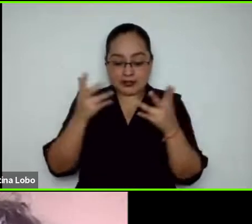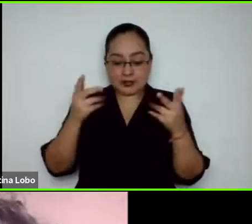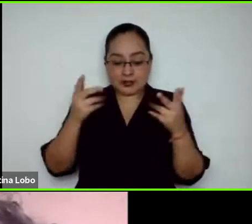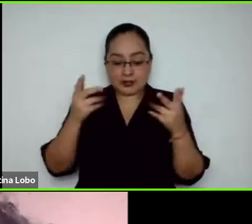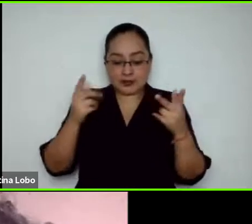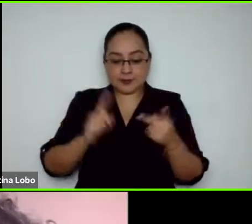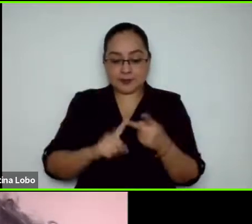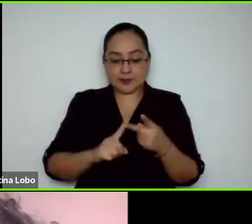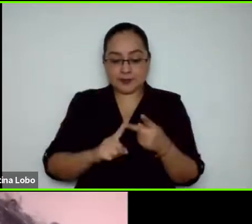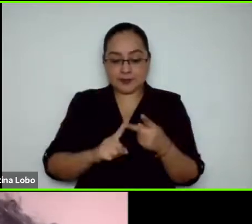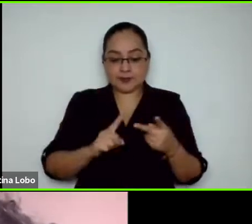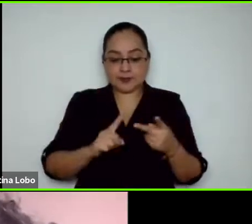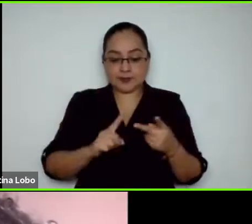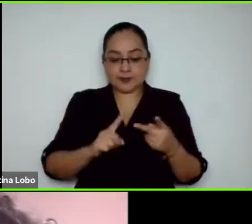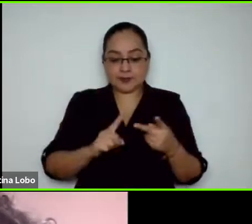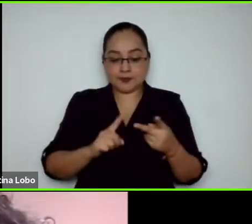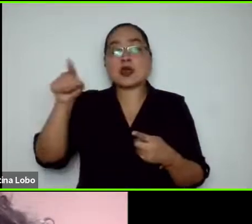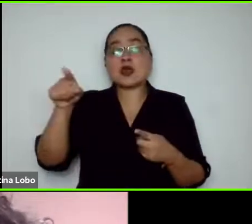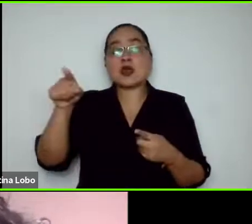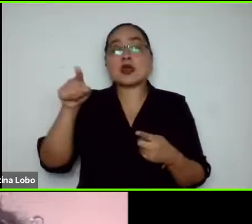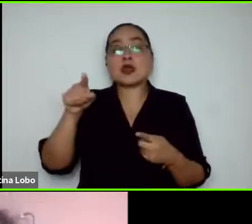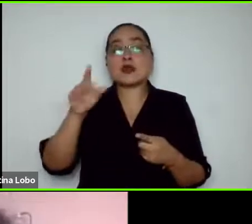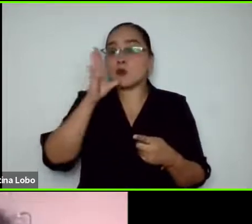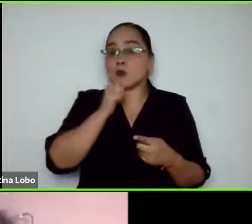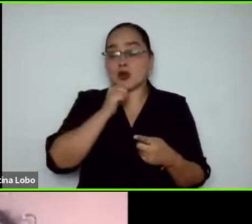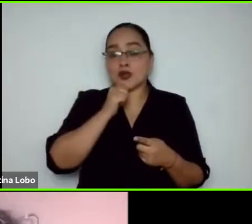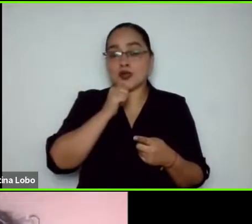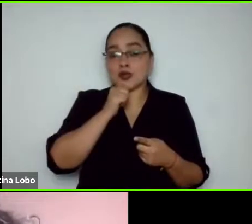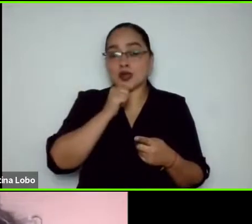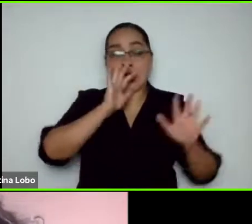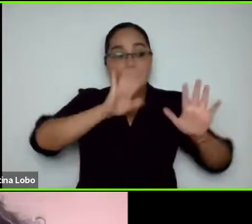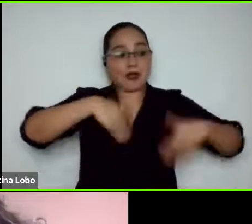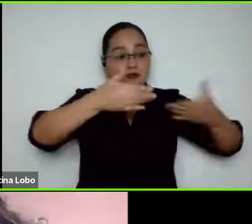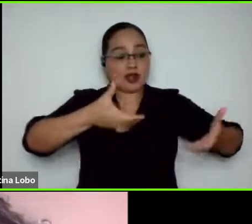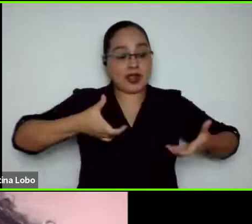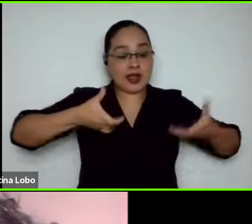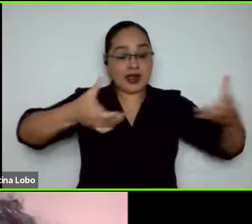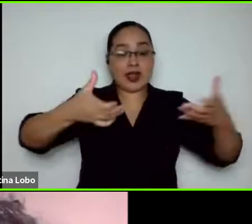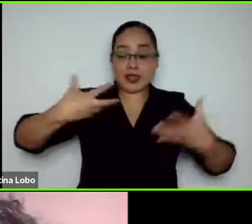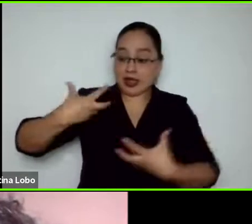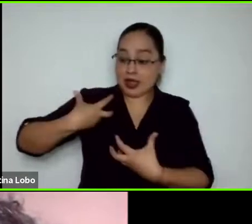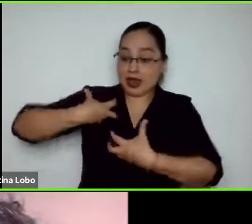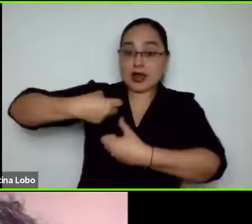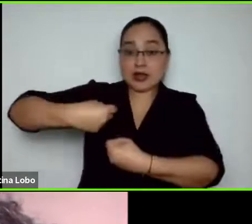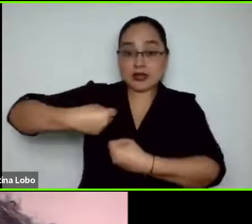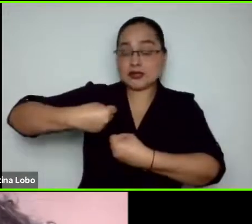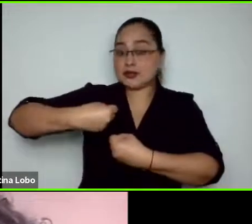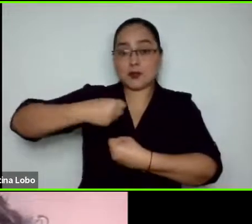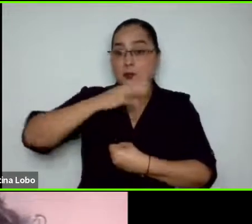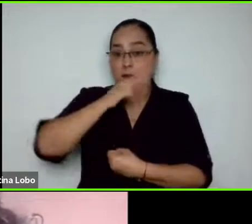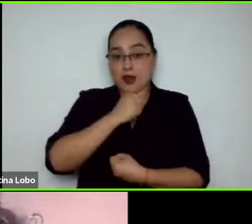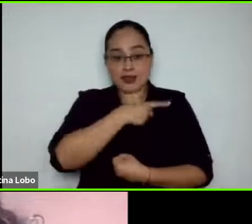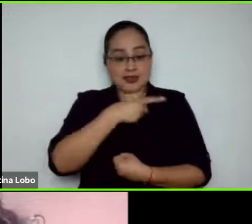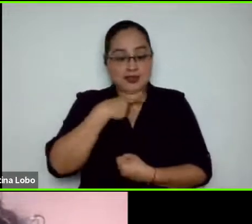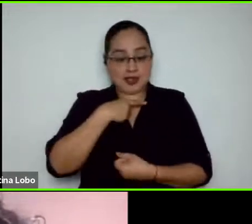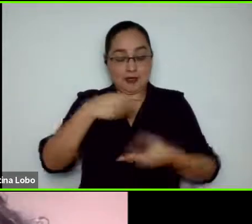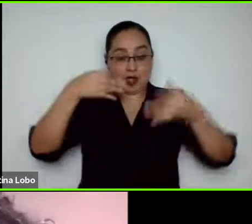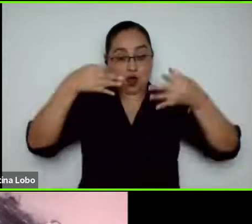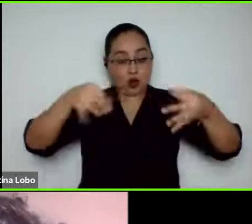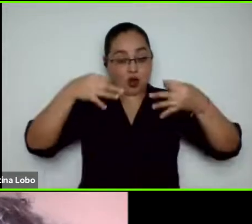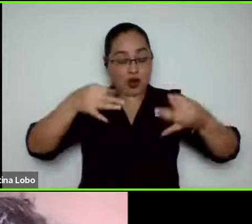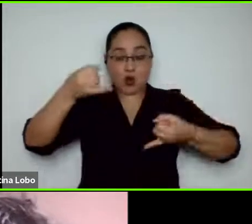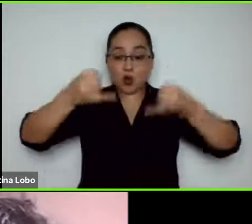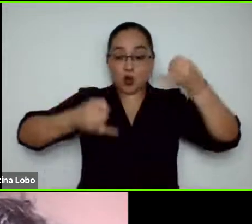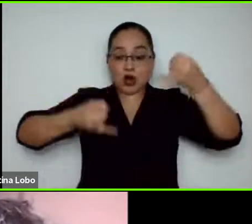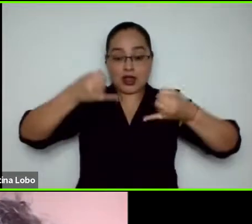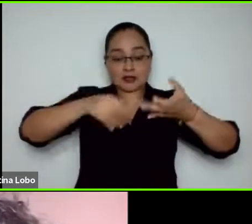por ejemplo, no puede detenerme en la calle sin una orden de aprehensión, ¿no? O no puede entrar a mi casa sin una